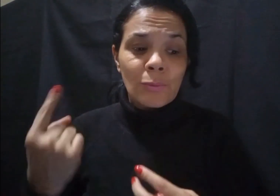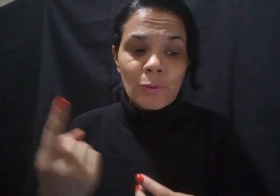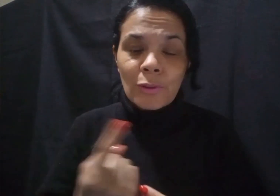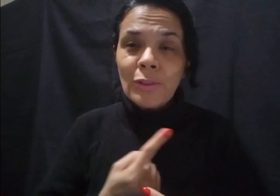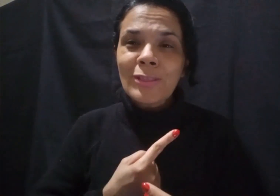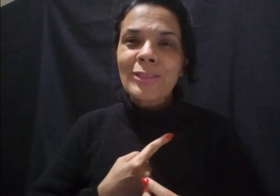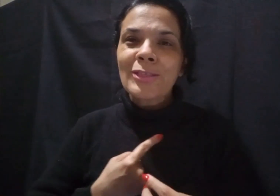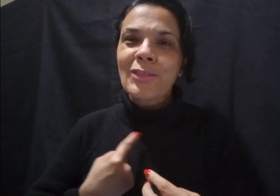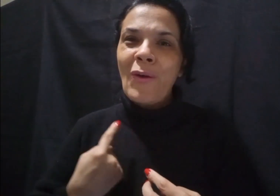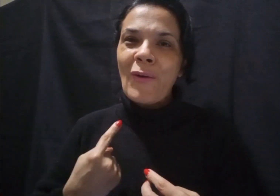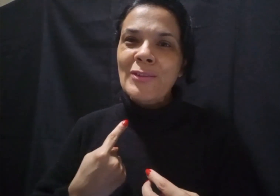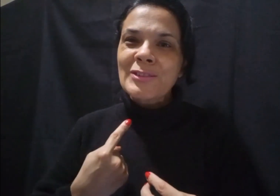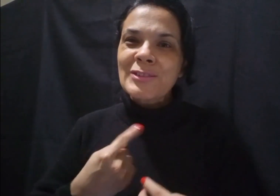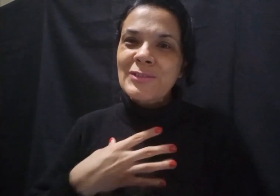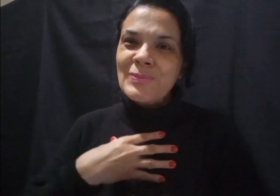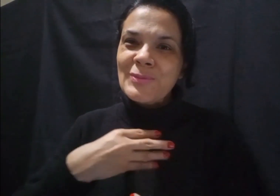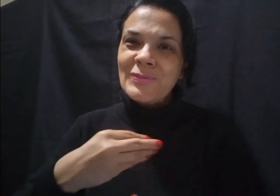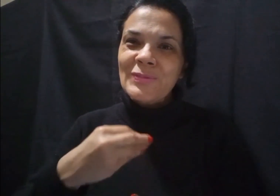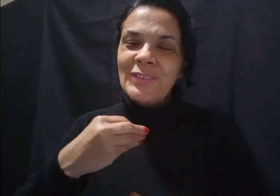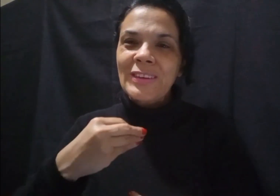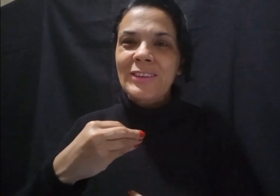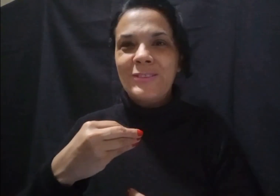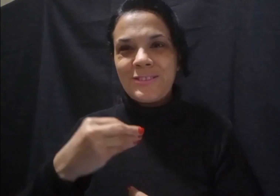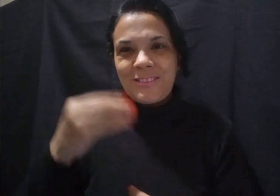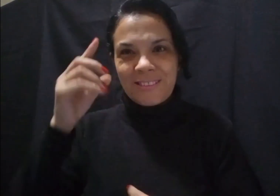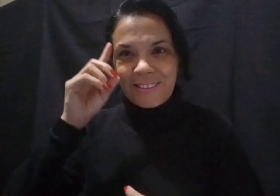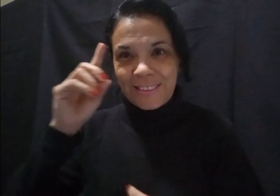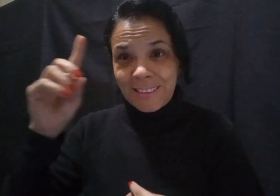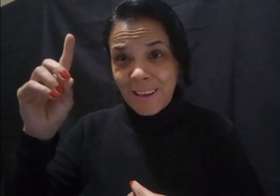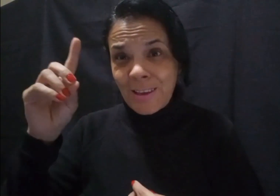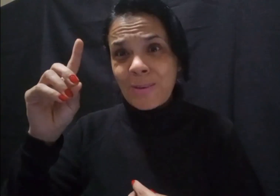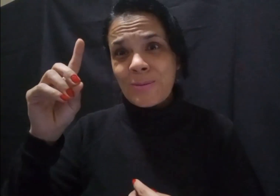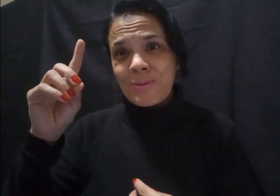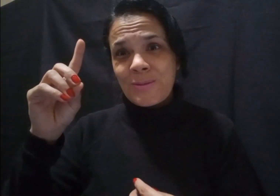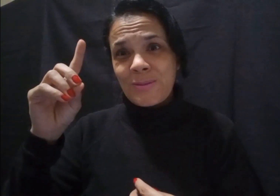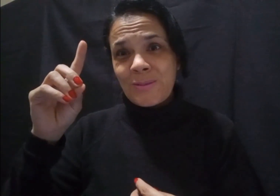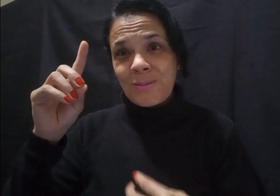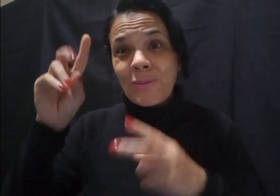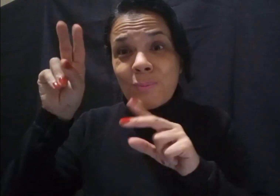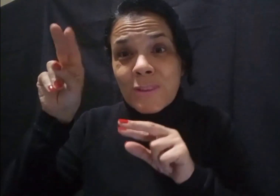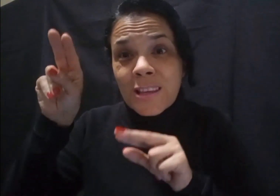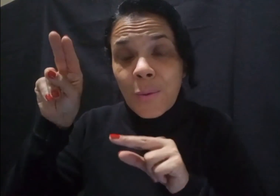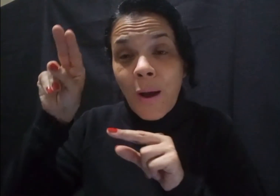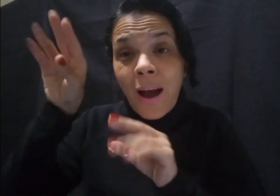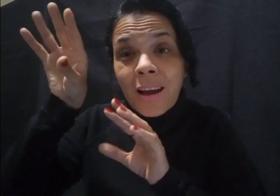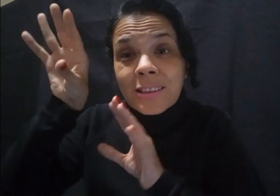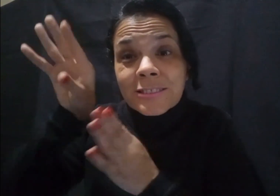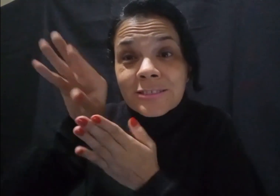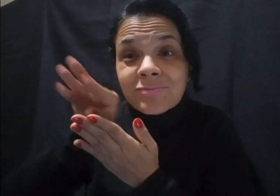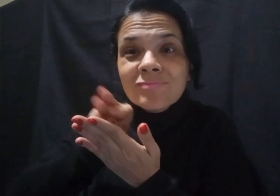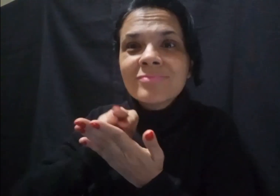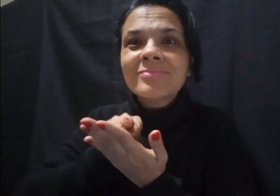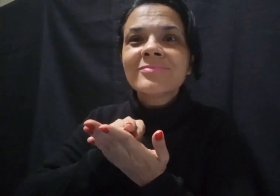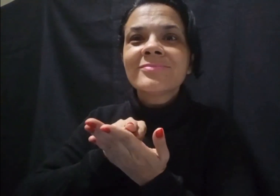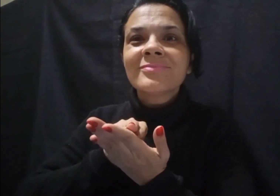Criador, feitos à imagem e semelhança do Pai, fomos criados com dom divino, seja ele trabalhar com algum